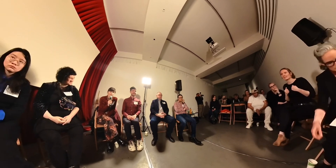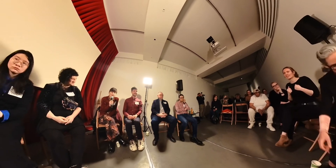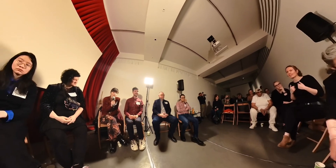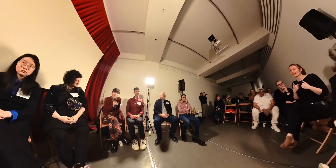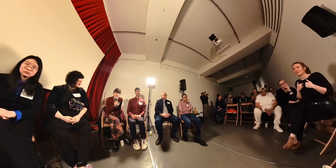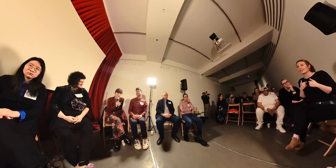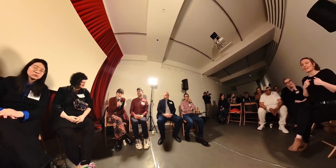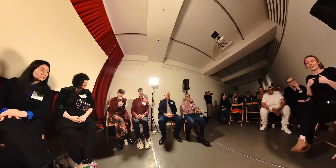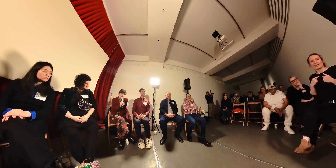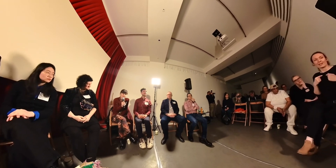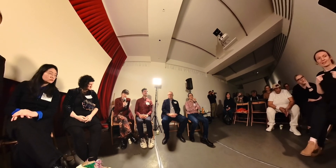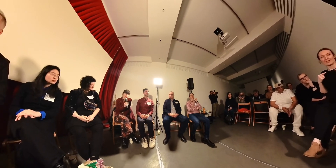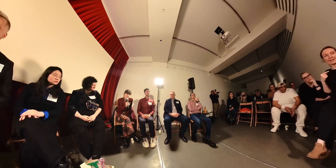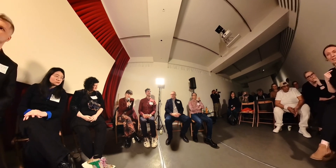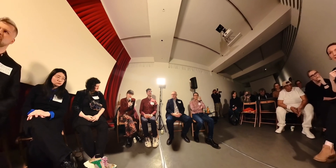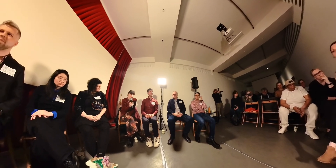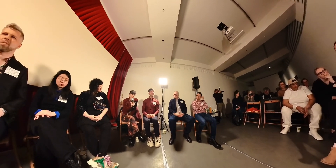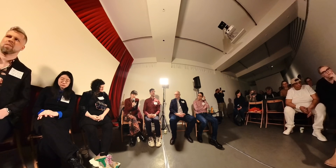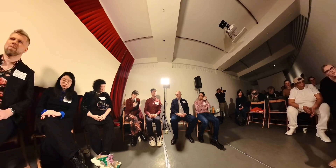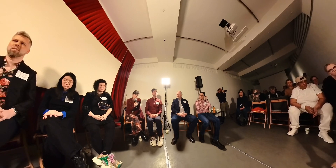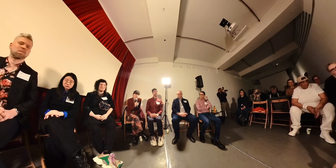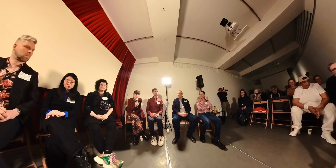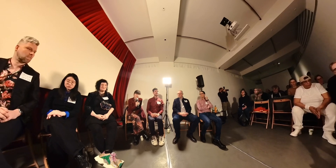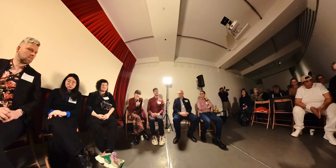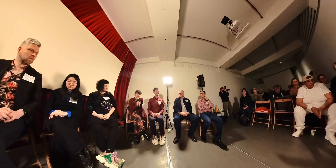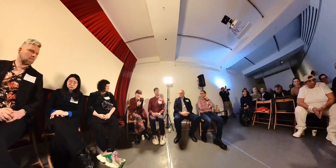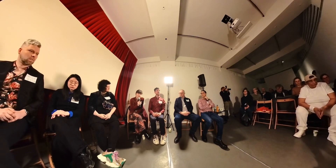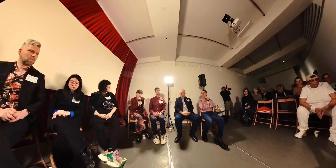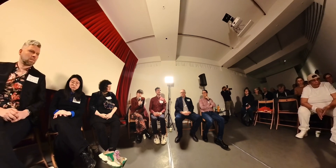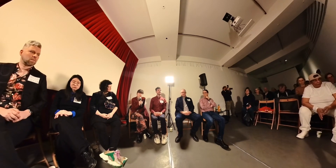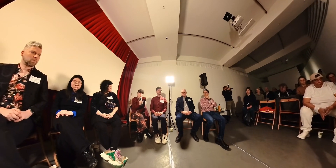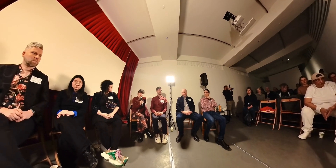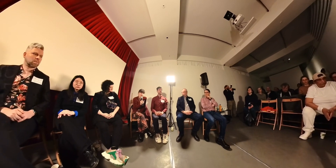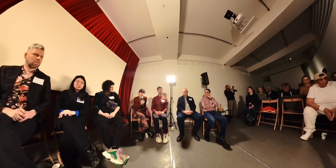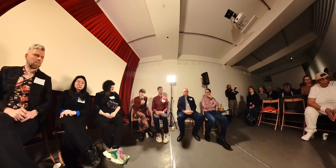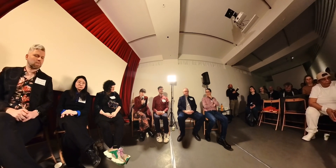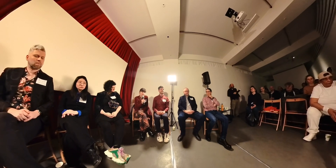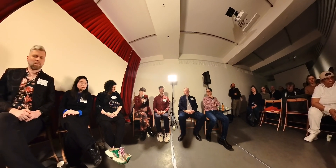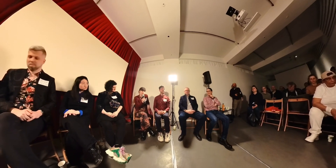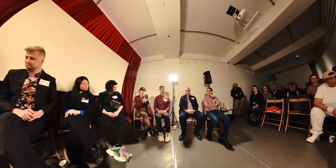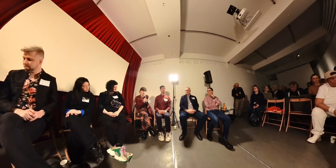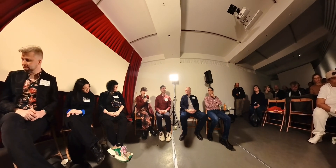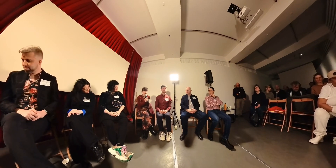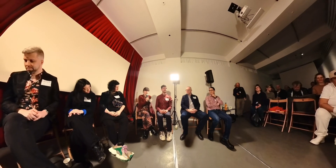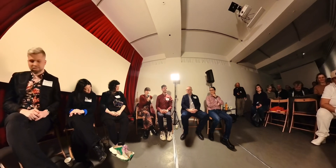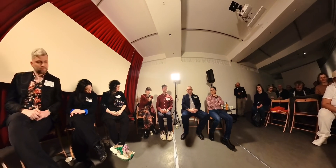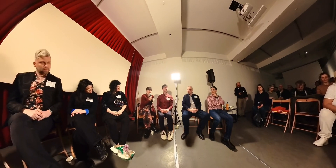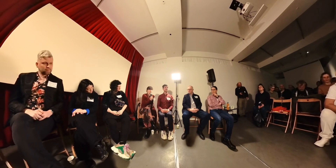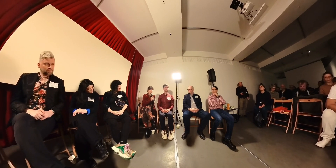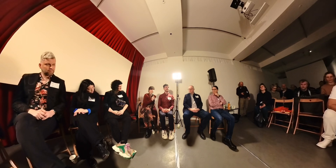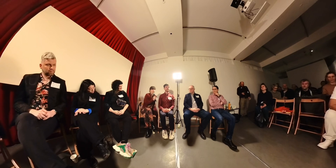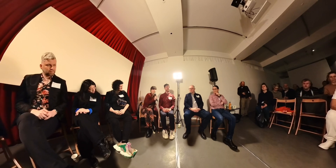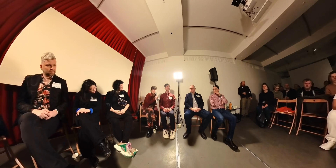No, já mám pocit, že se tam vlastně mísily obě věci, jak analýza